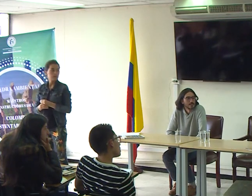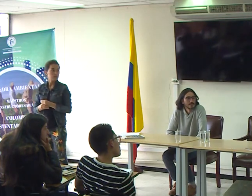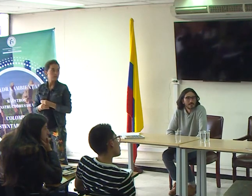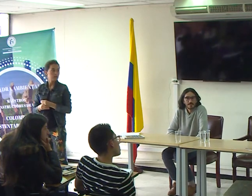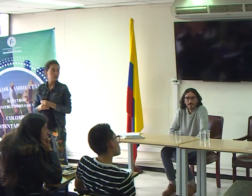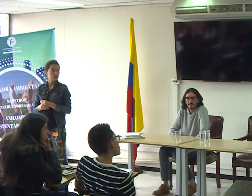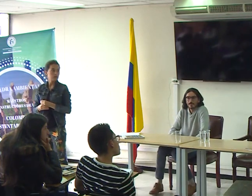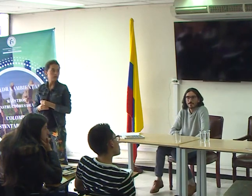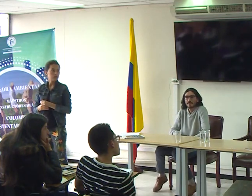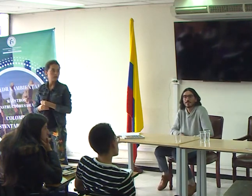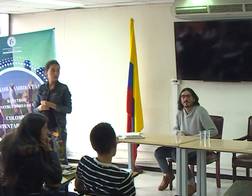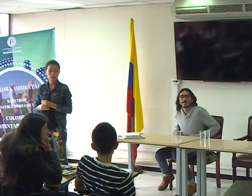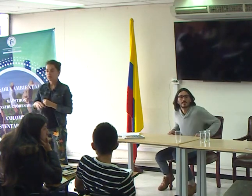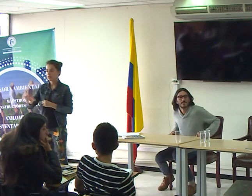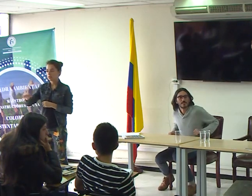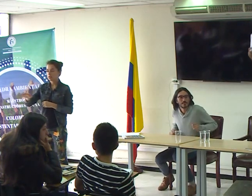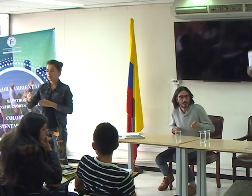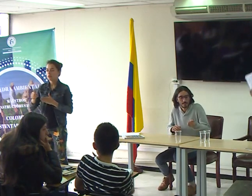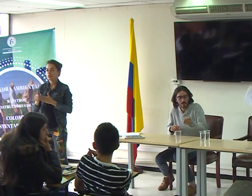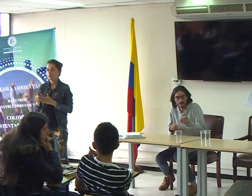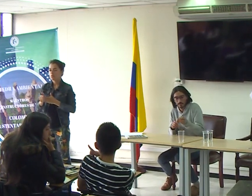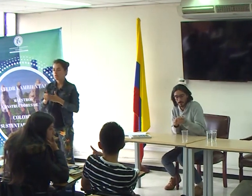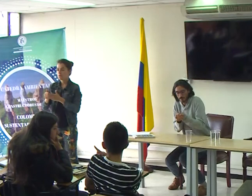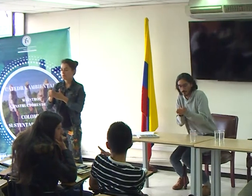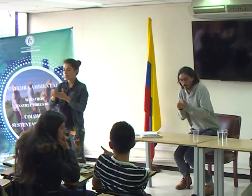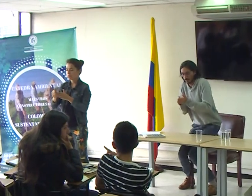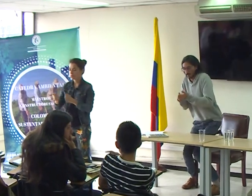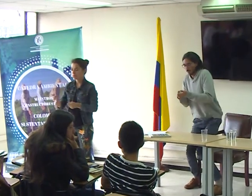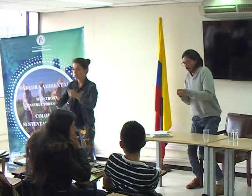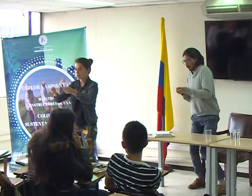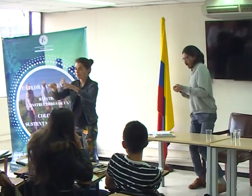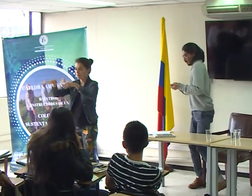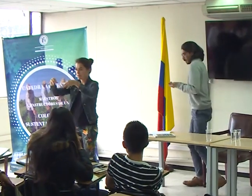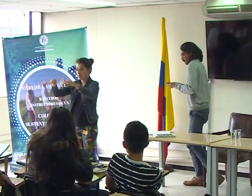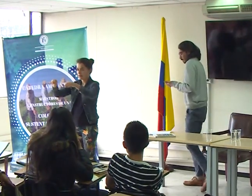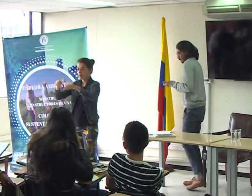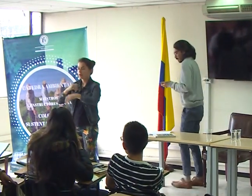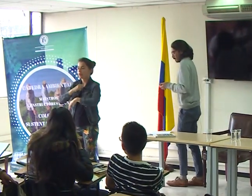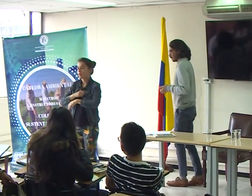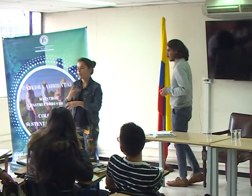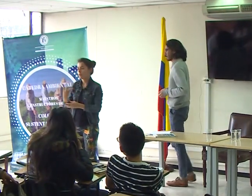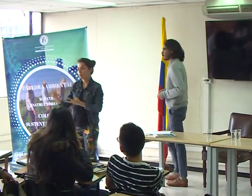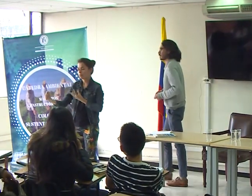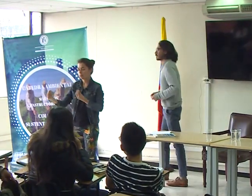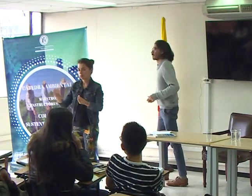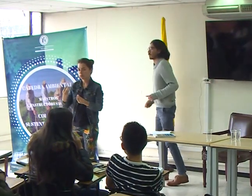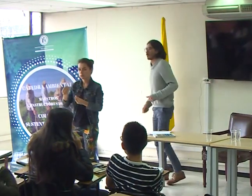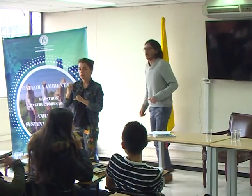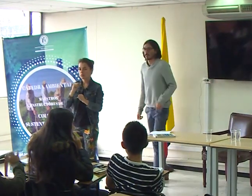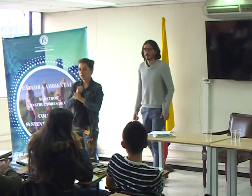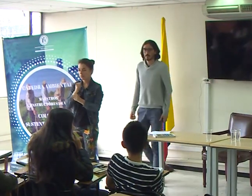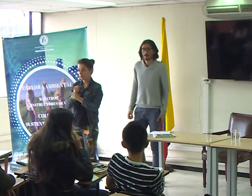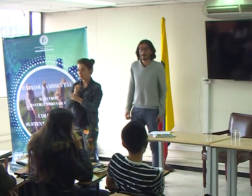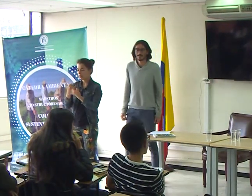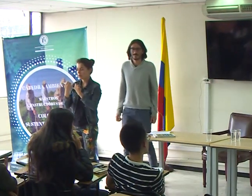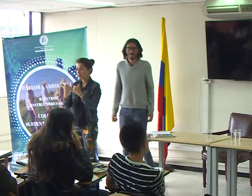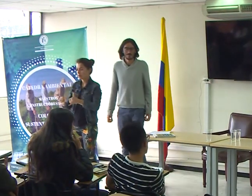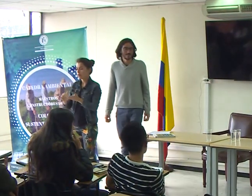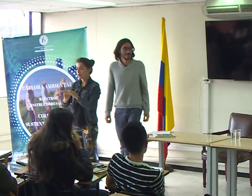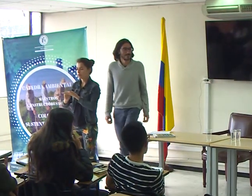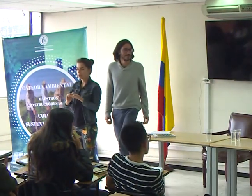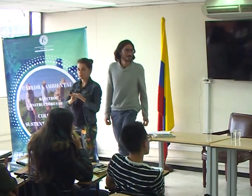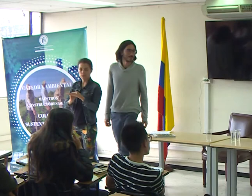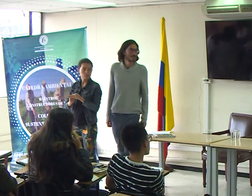la feria ambiental necesitamos por favor que trabajen en grupos y que al final resuelvan algunas de las cosas que están